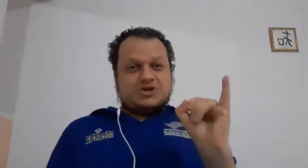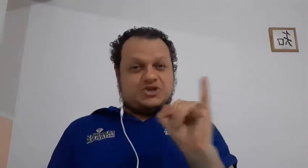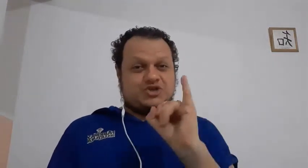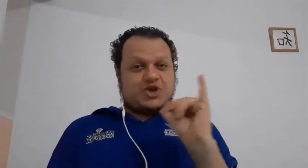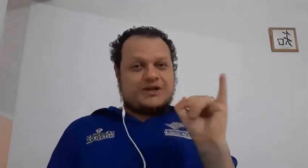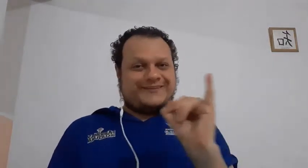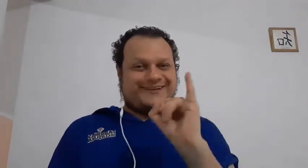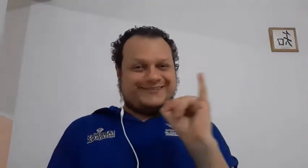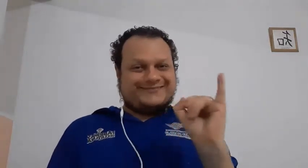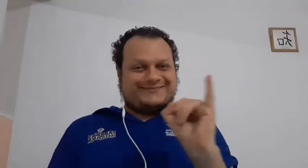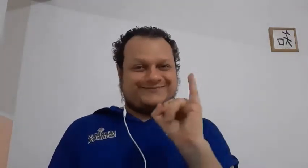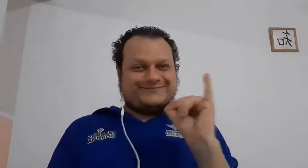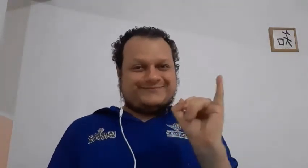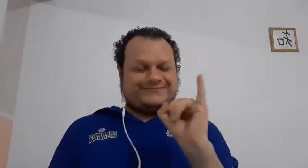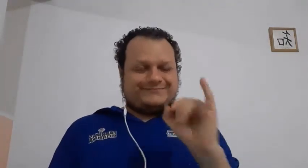J.